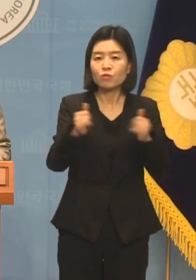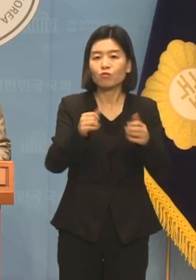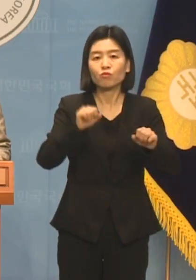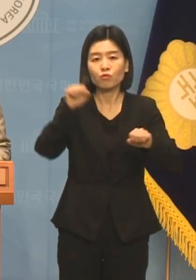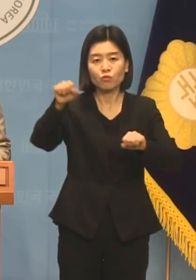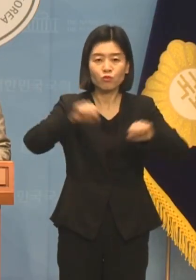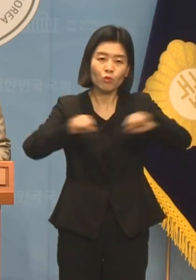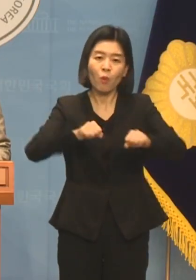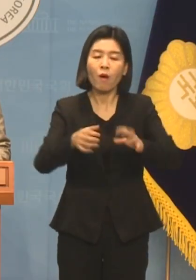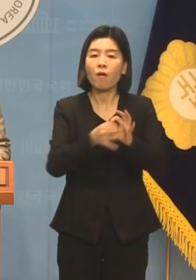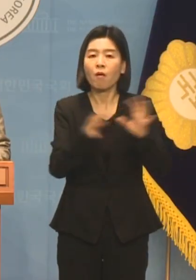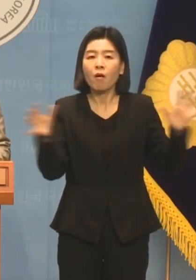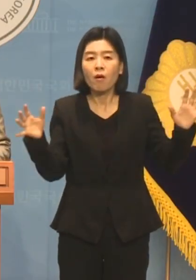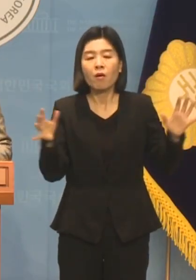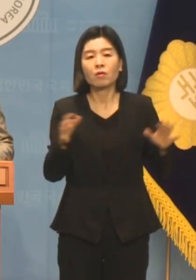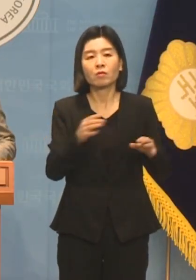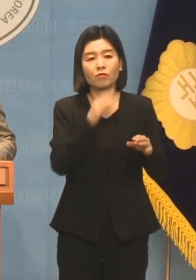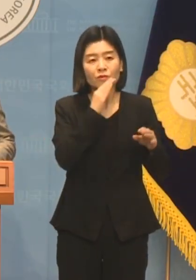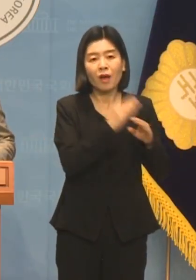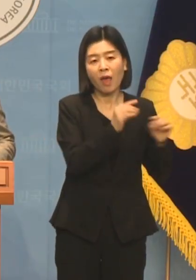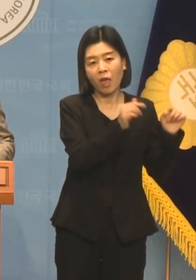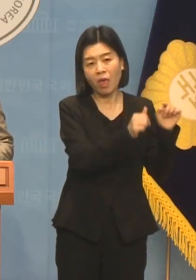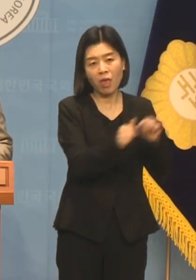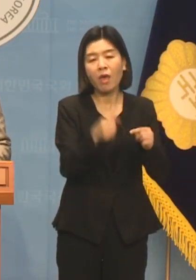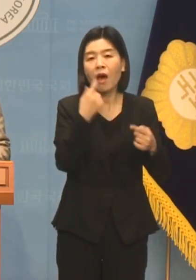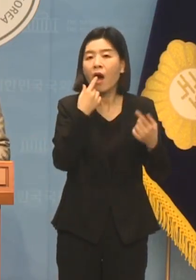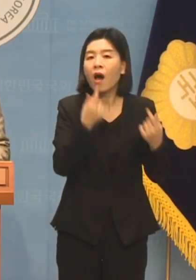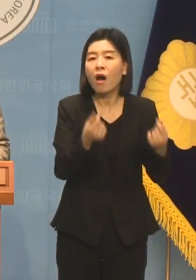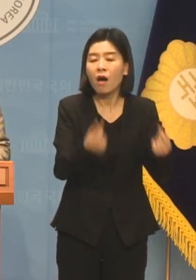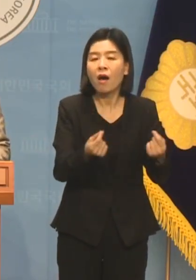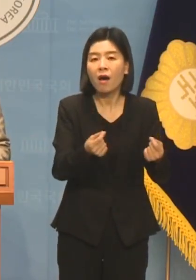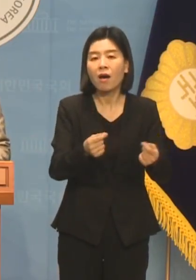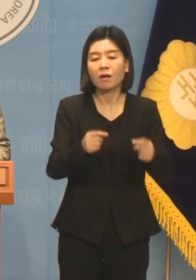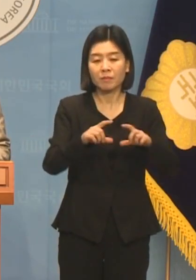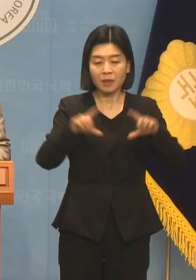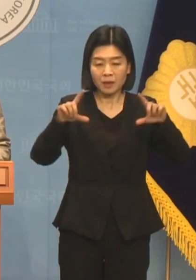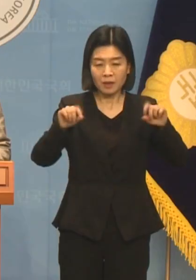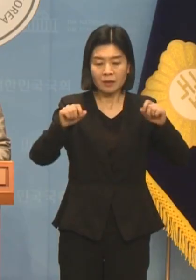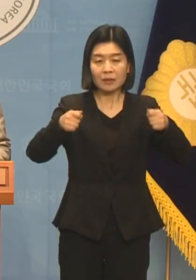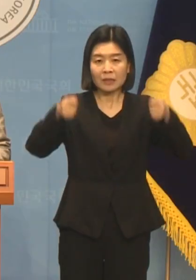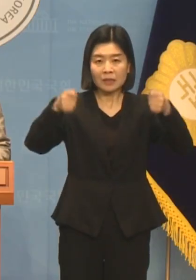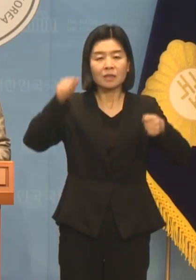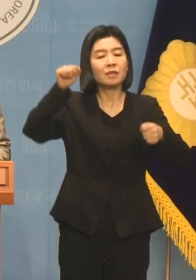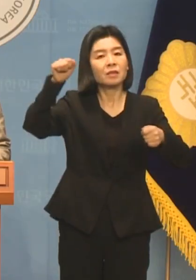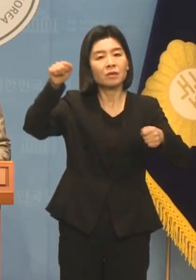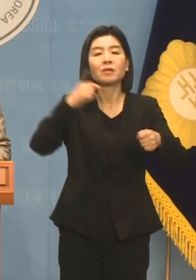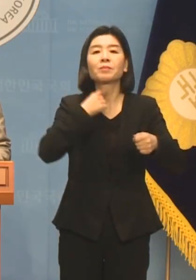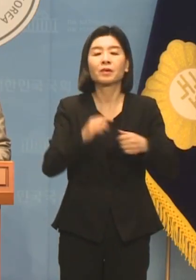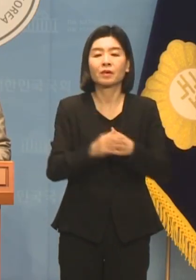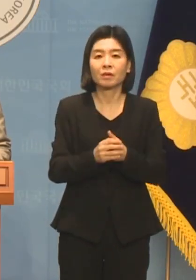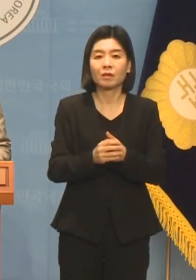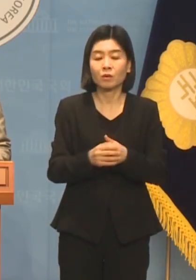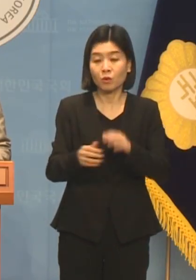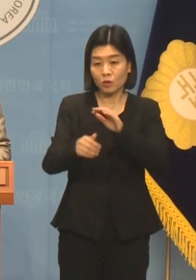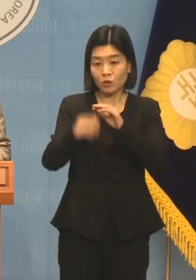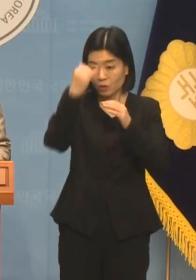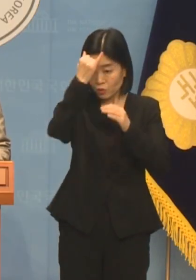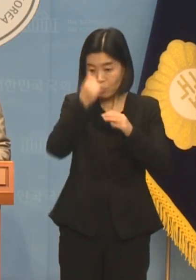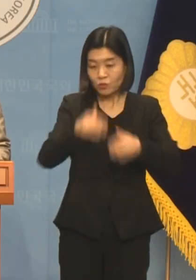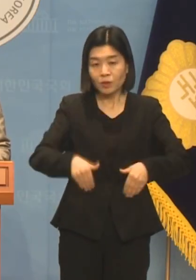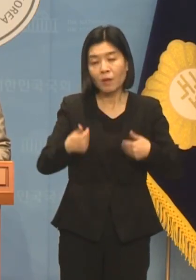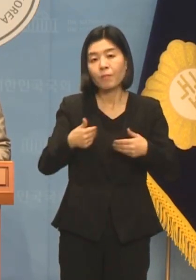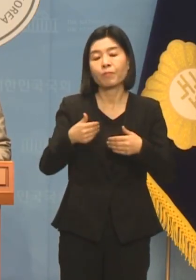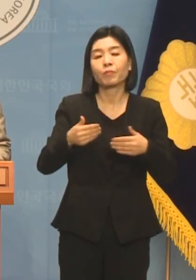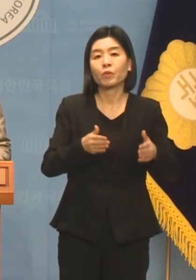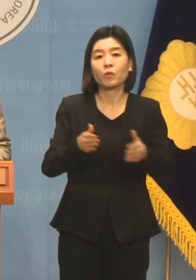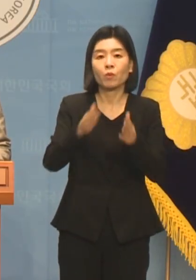적힌 필킷을 들고 시위를 했습니다. 이를 반증하듯 전연홍 충남도연맹